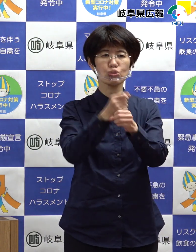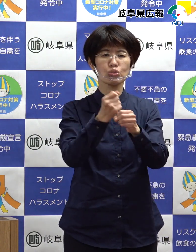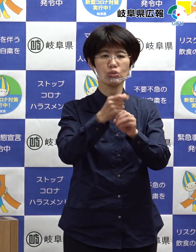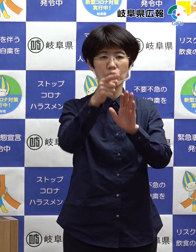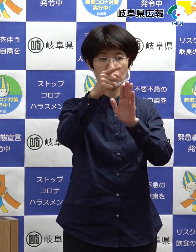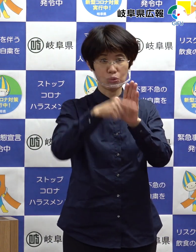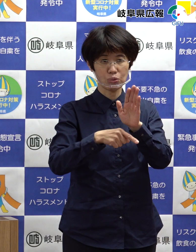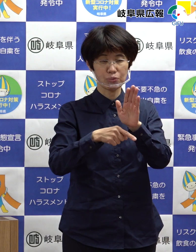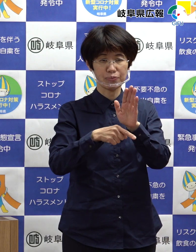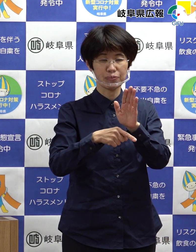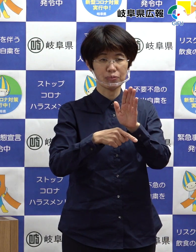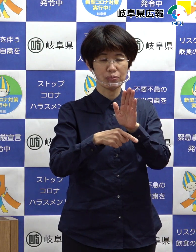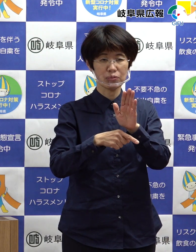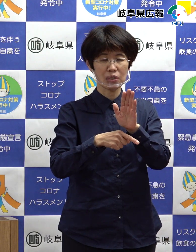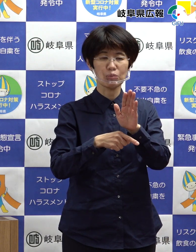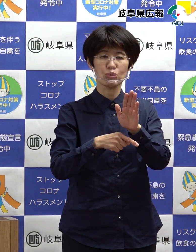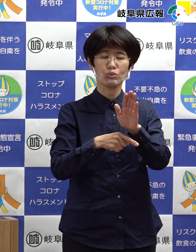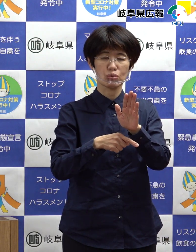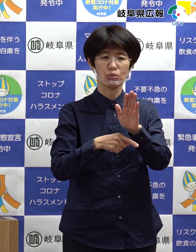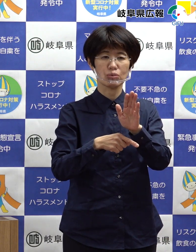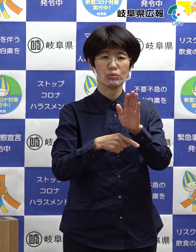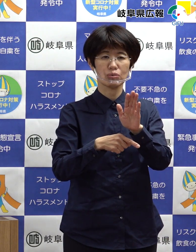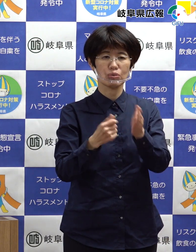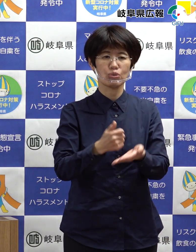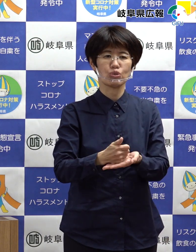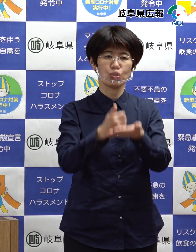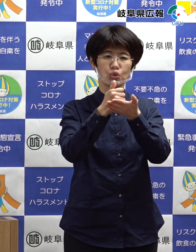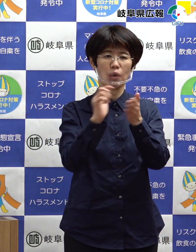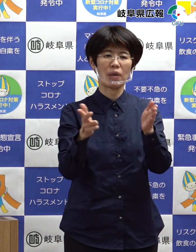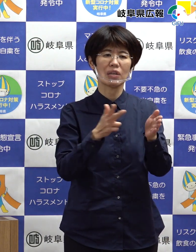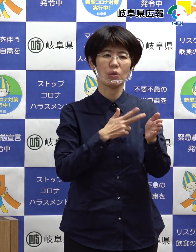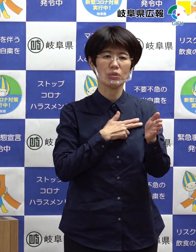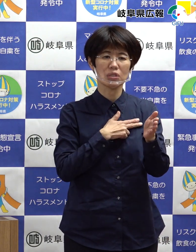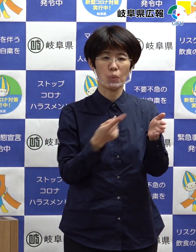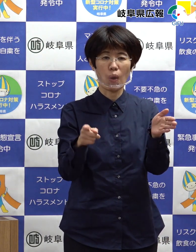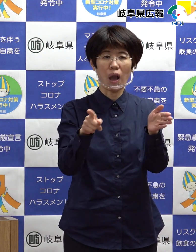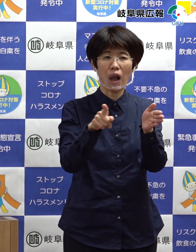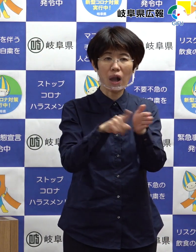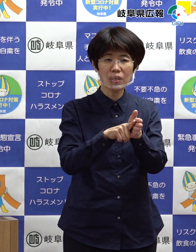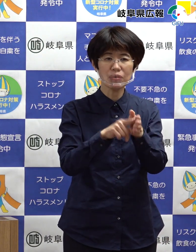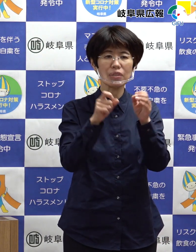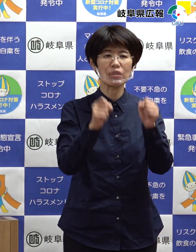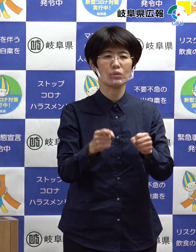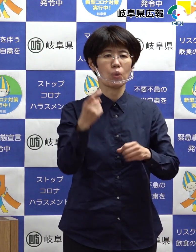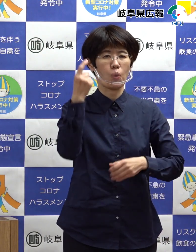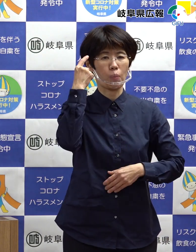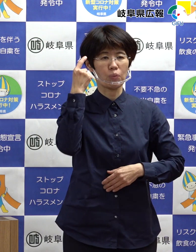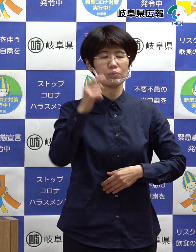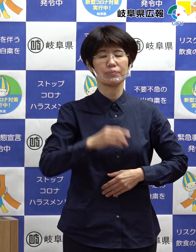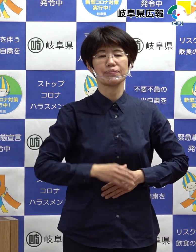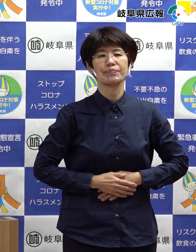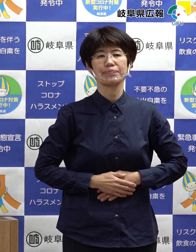ども、中核にはやはり弁護士さんあたりがですね、座るんじゃないかと思いますけど、